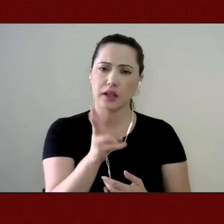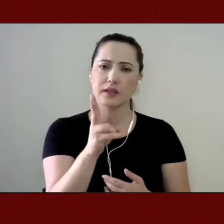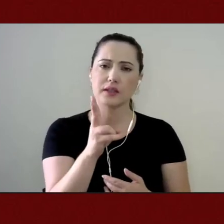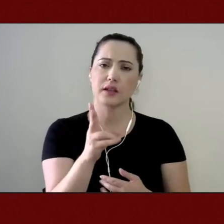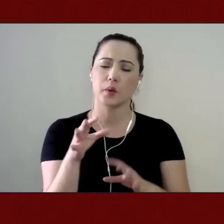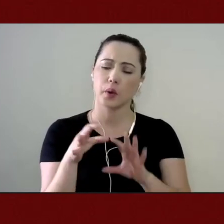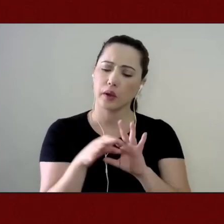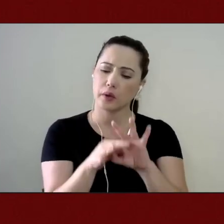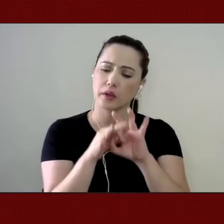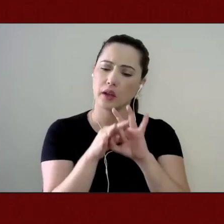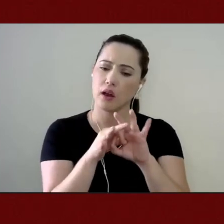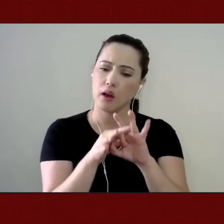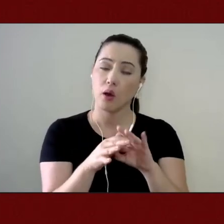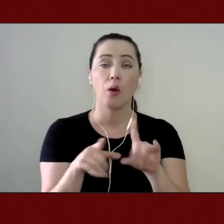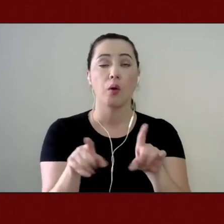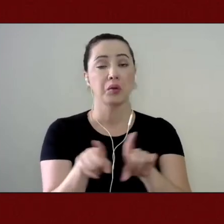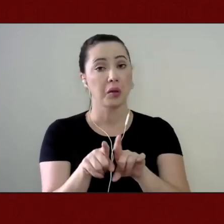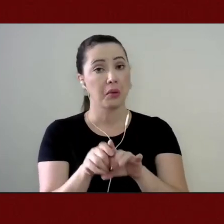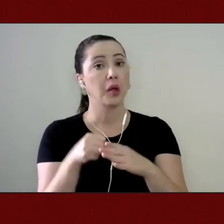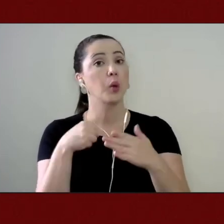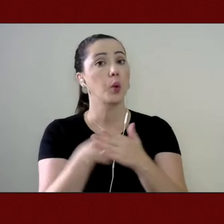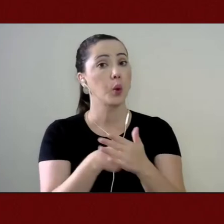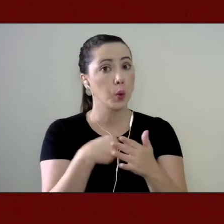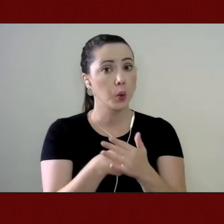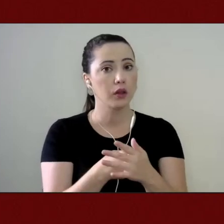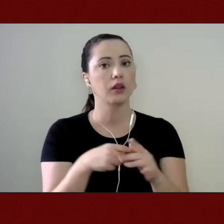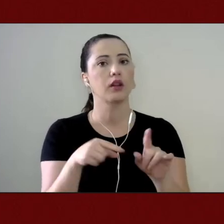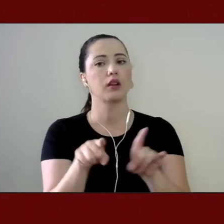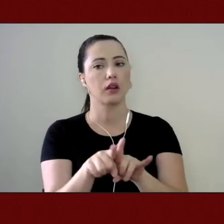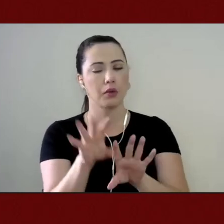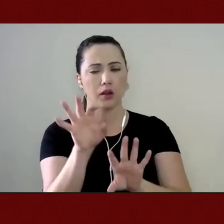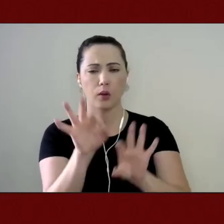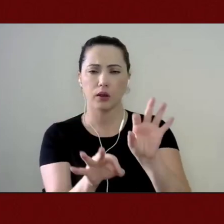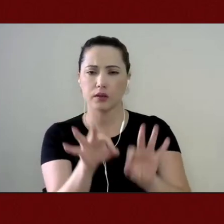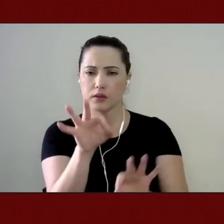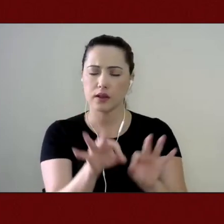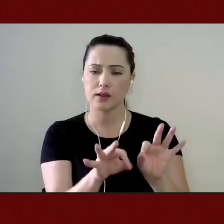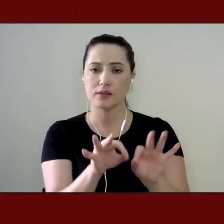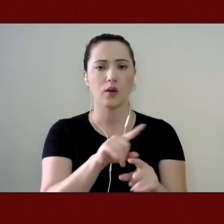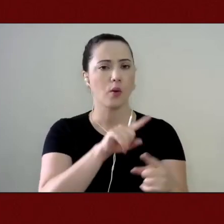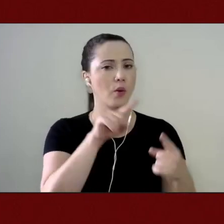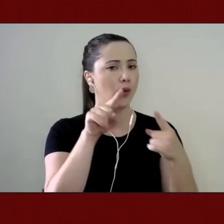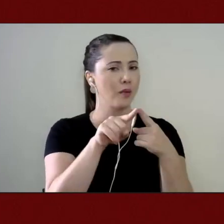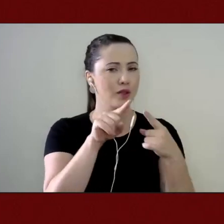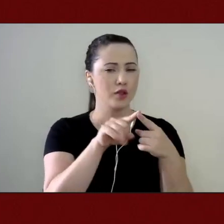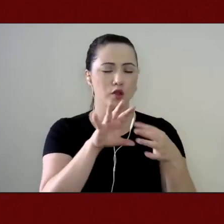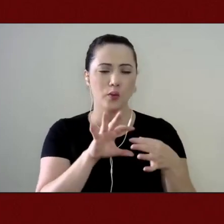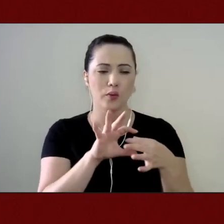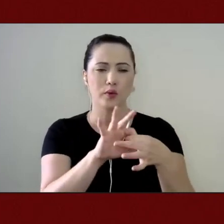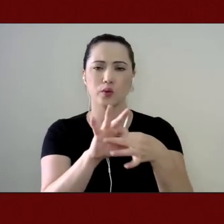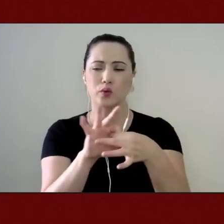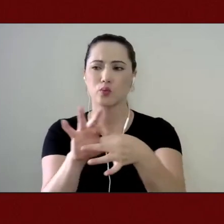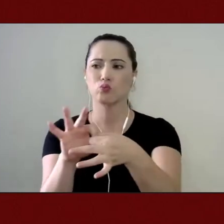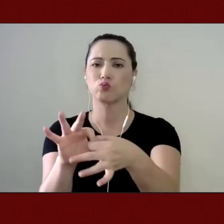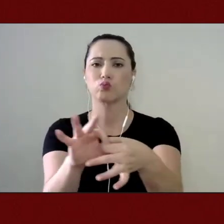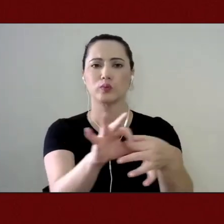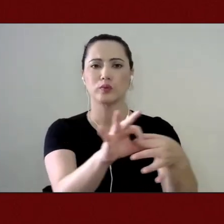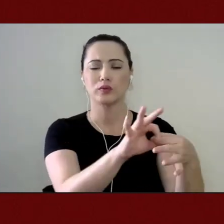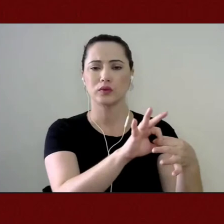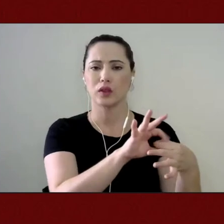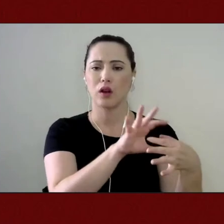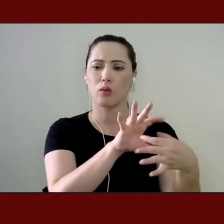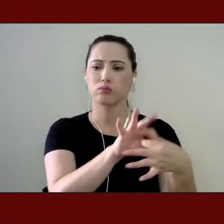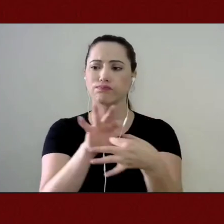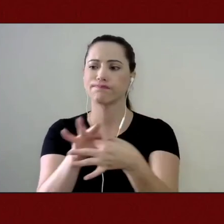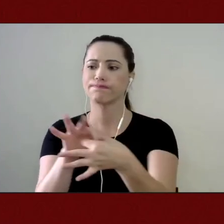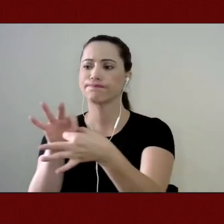organização, mas sempre com esse viés de conciliar, de conseguir fazer as coisas de forma a